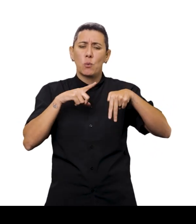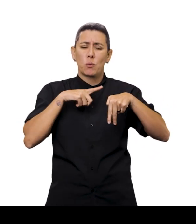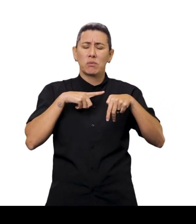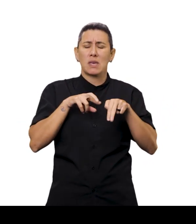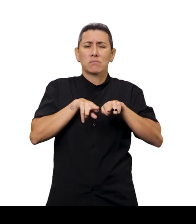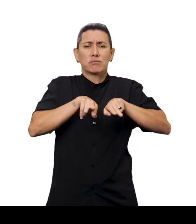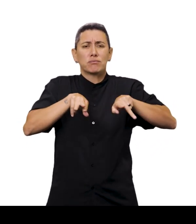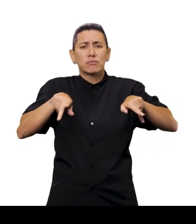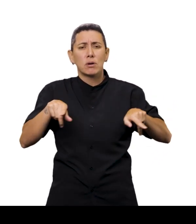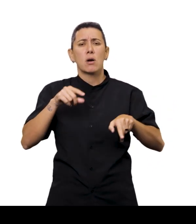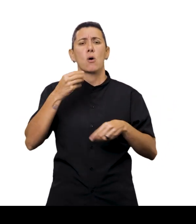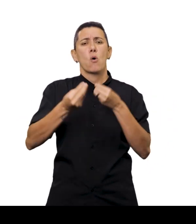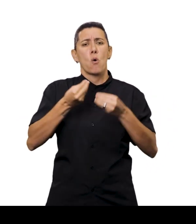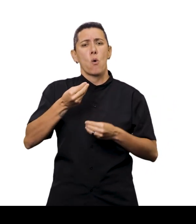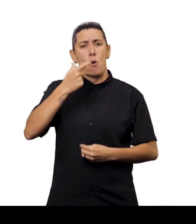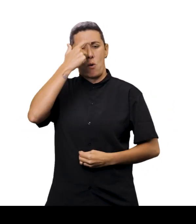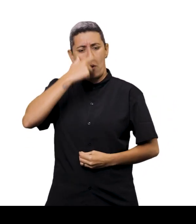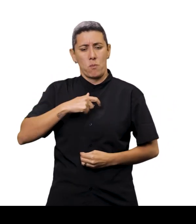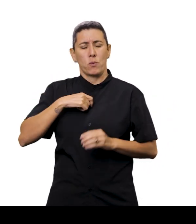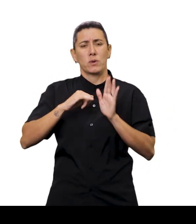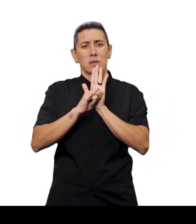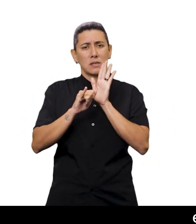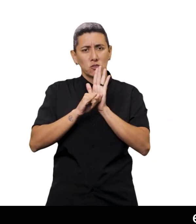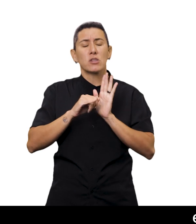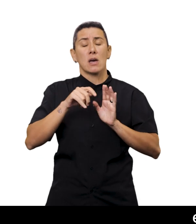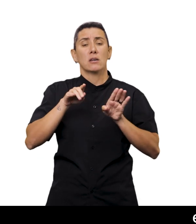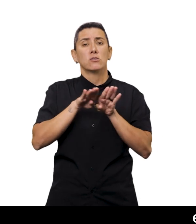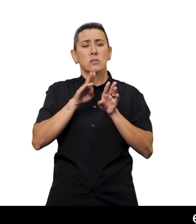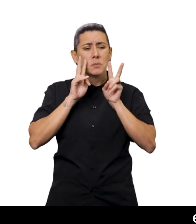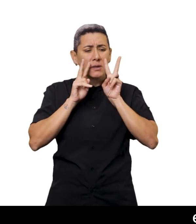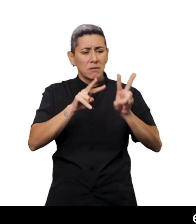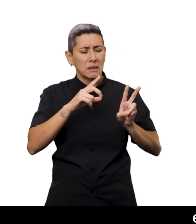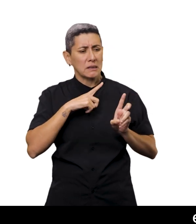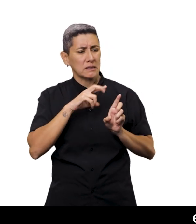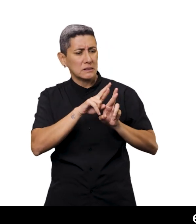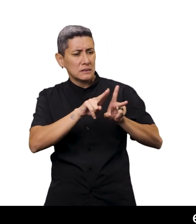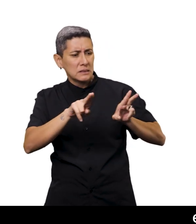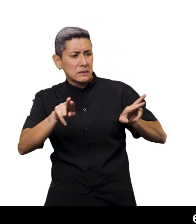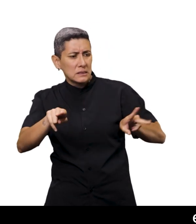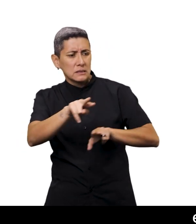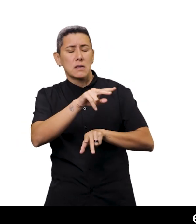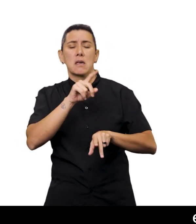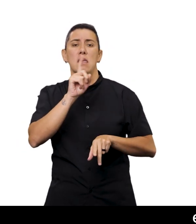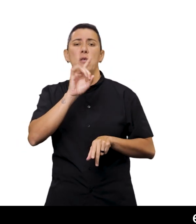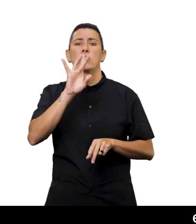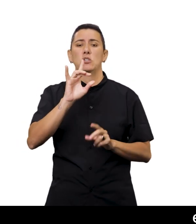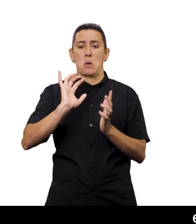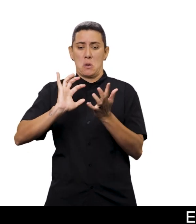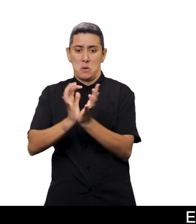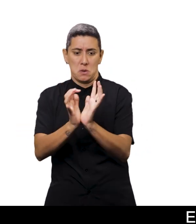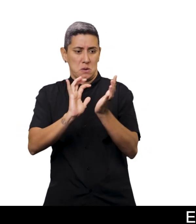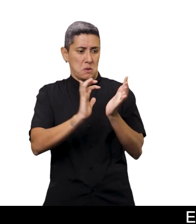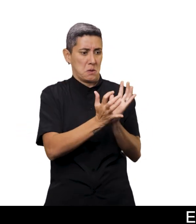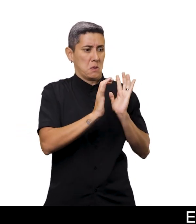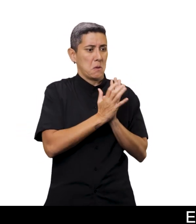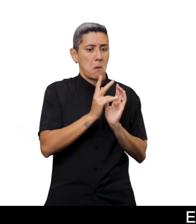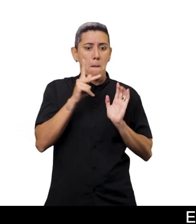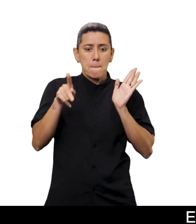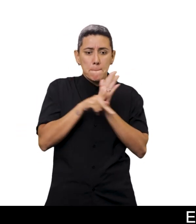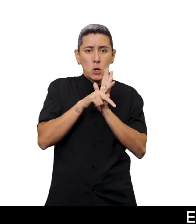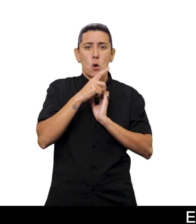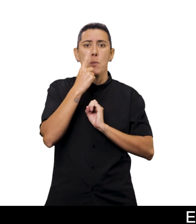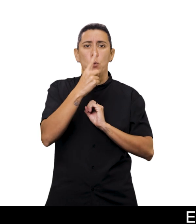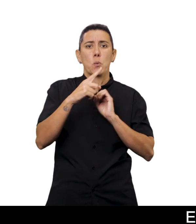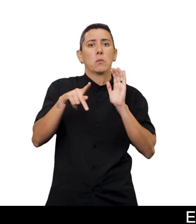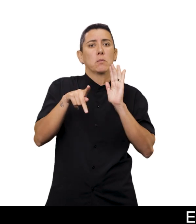sexuais vistas como espectros flexíveis e não como categorias rígidas e binárias. Esse é o tema